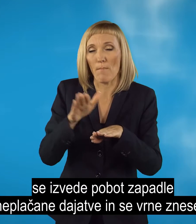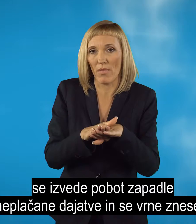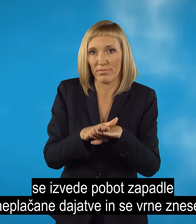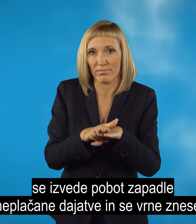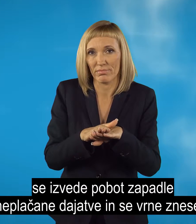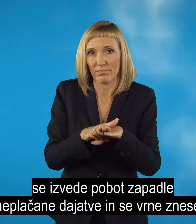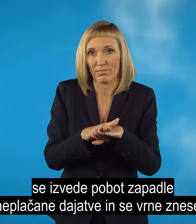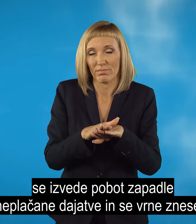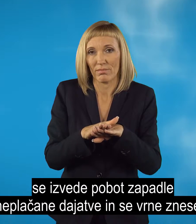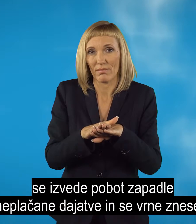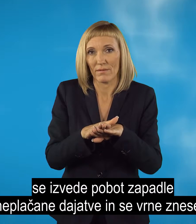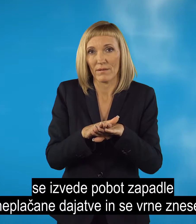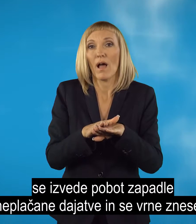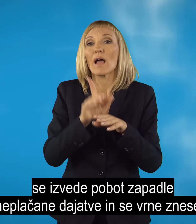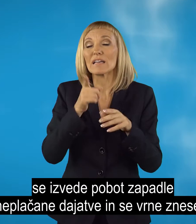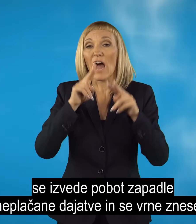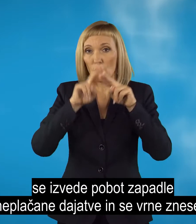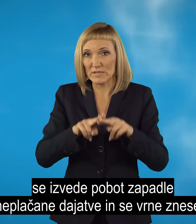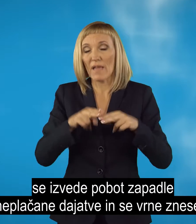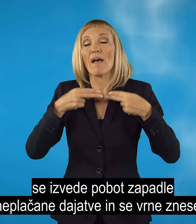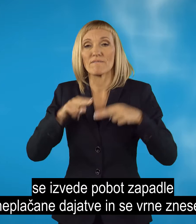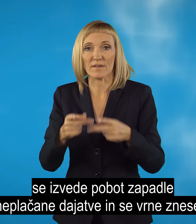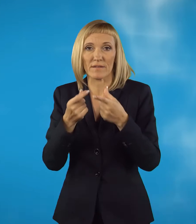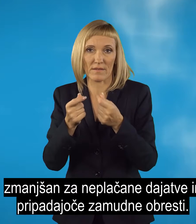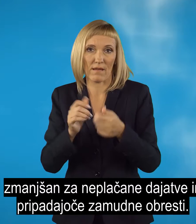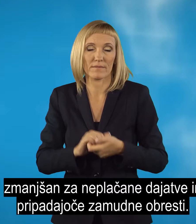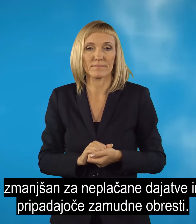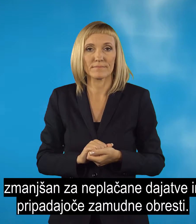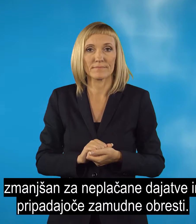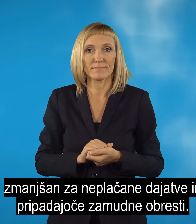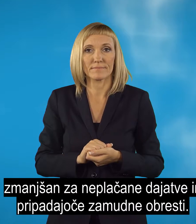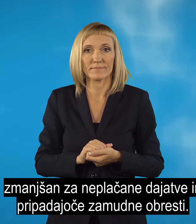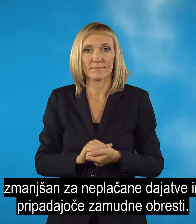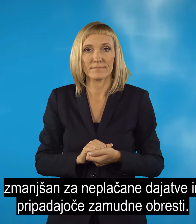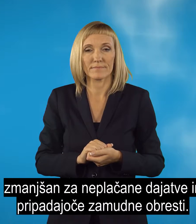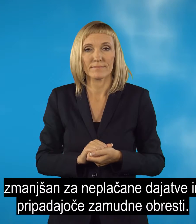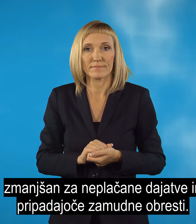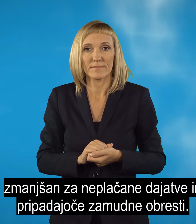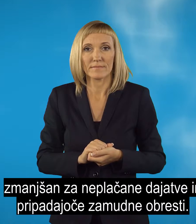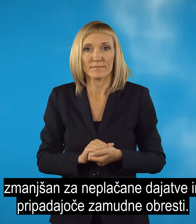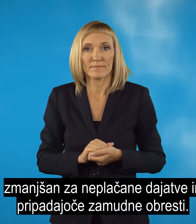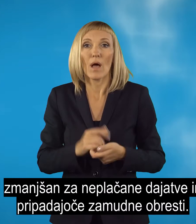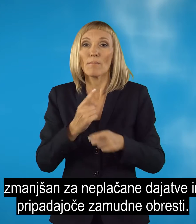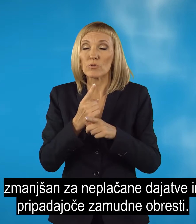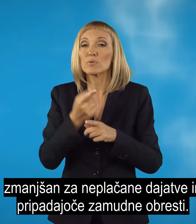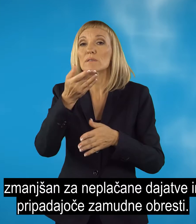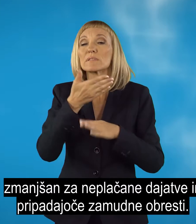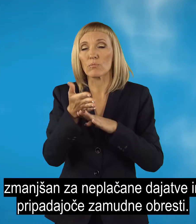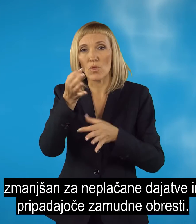zapadle neplačane dajatve in se vrne znesek zmanjšan za neplačane dajatve in pripadajoče zamudne obresti.